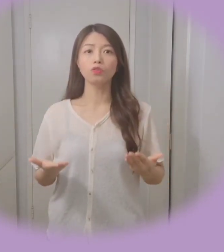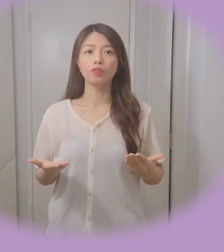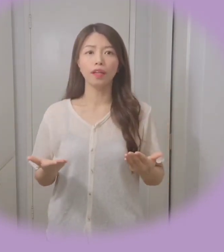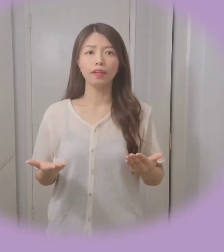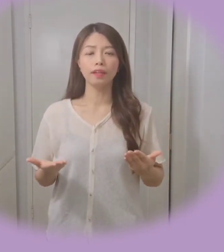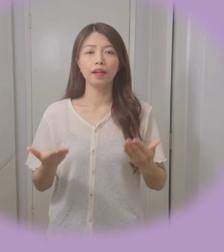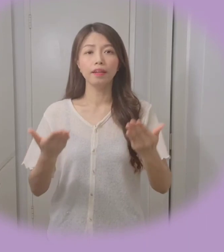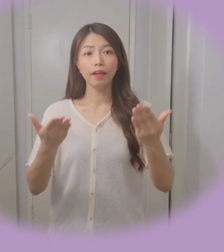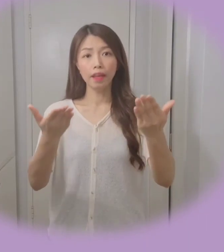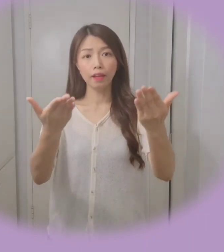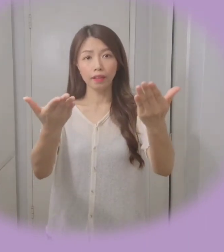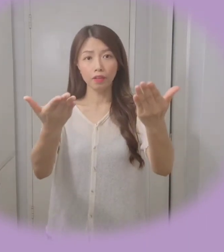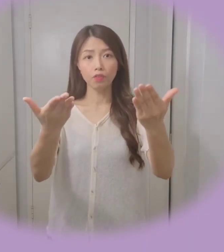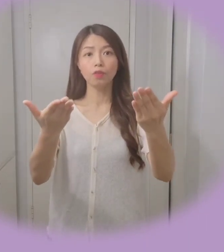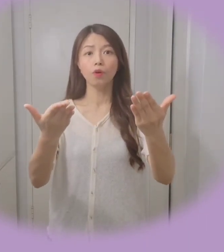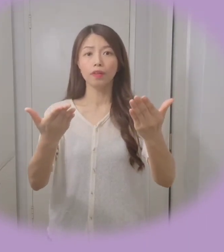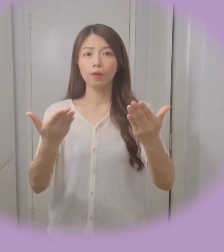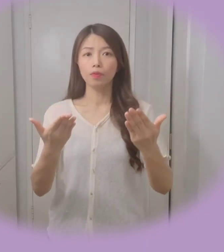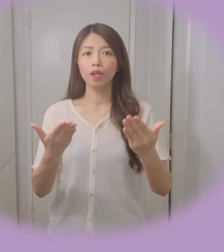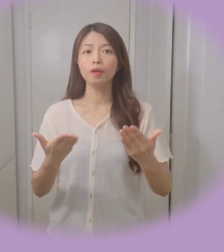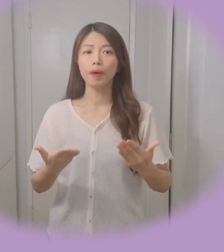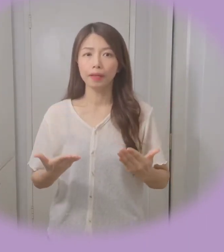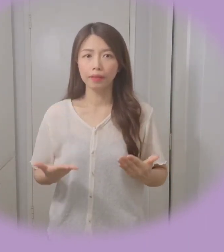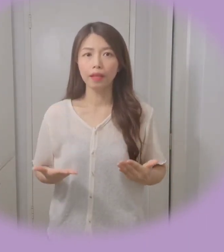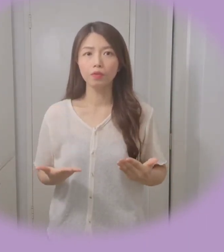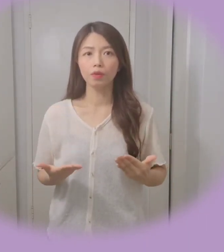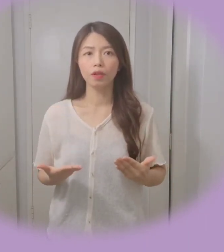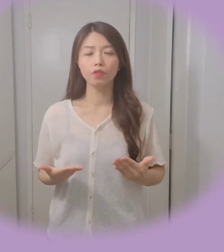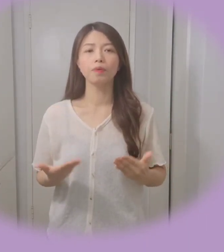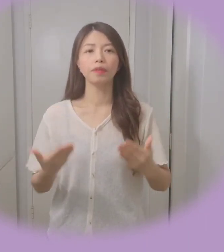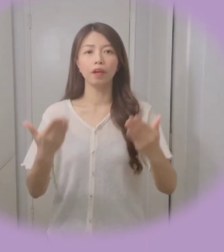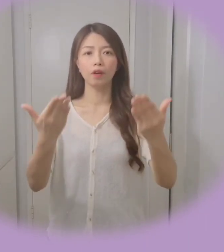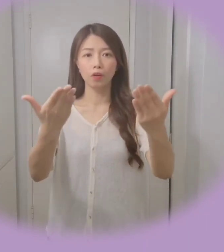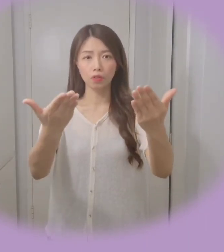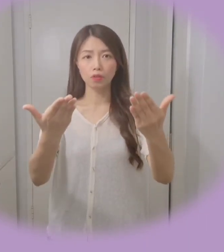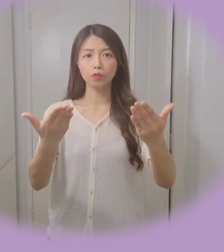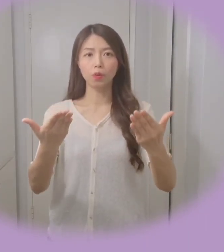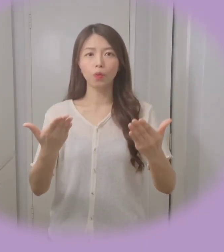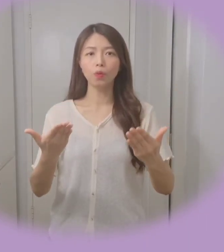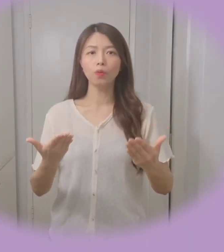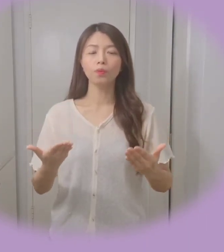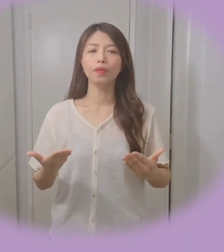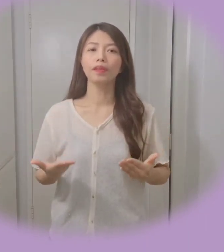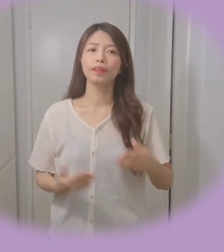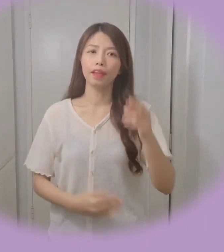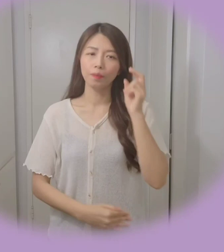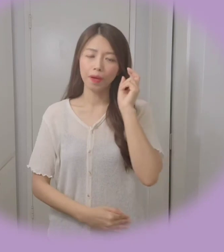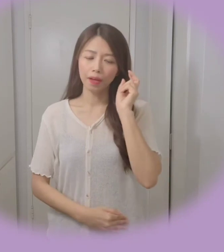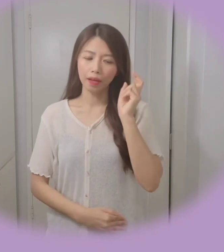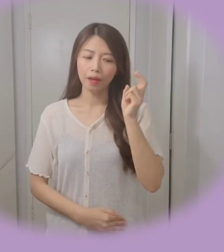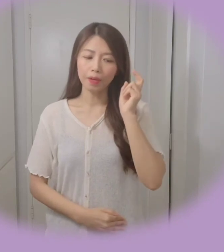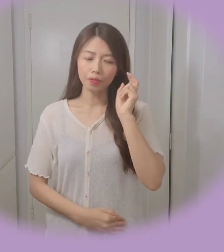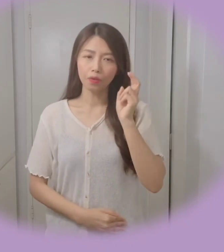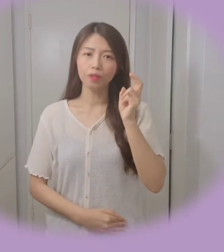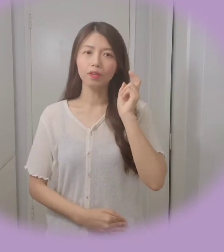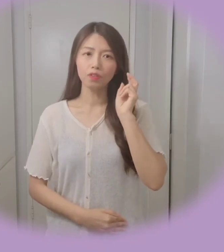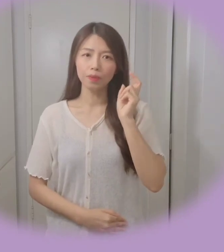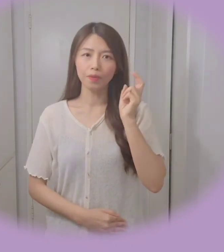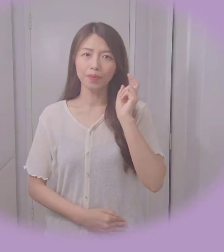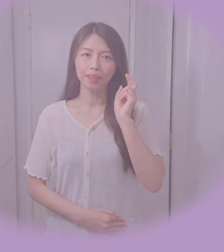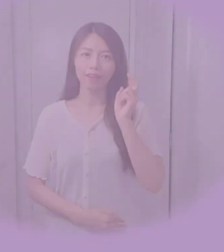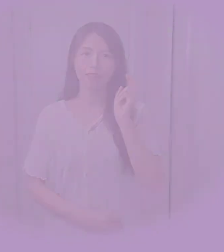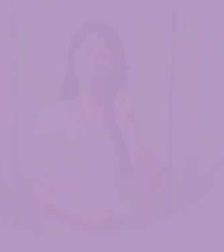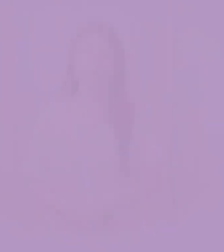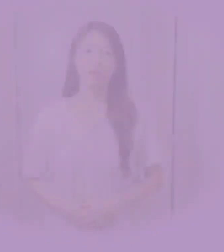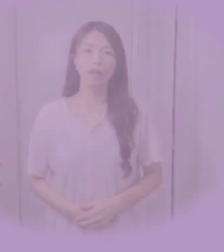안아주고, 여기서 주다는 상대가 나한테 주는 거기 때문에 받다 수어를 해주시면 돼요. 주고 있나봐, 아마